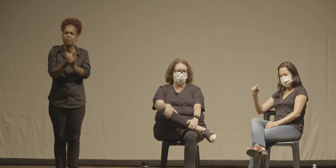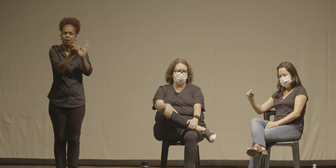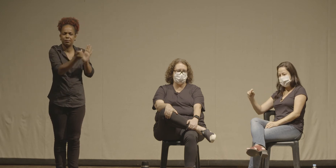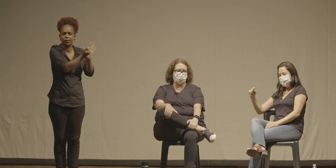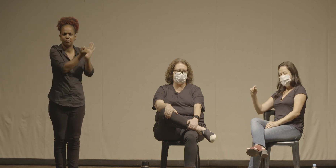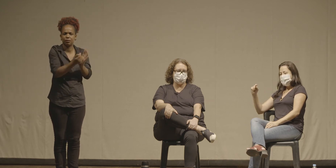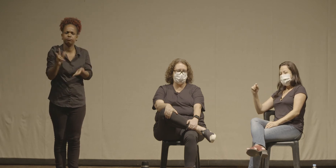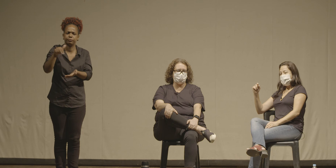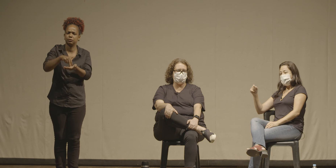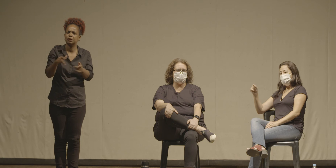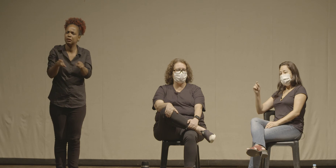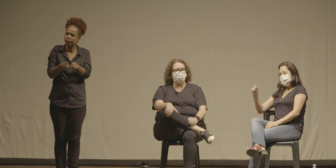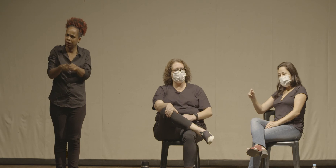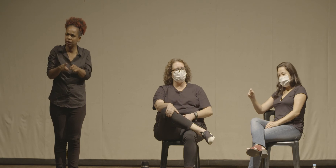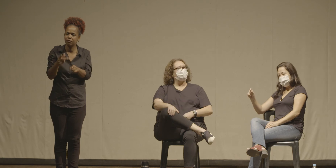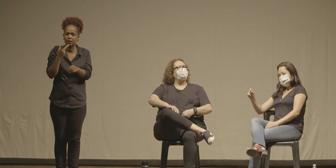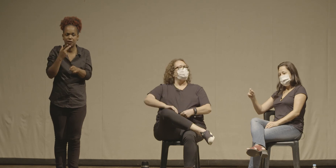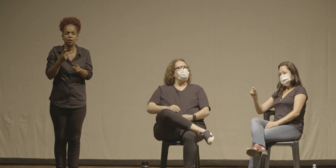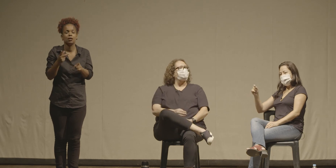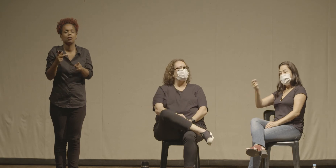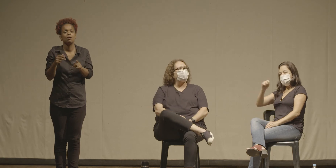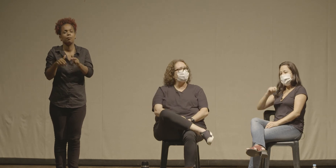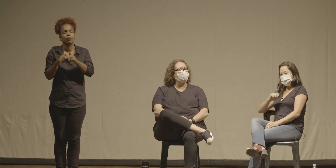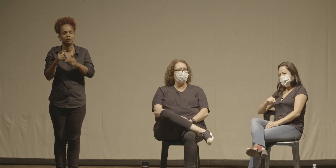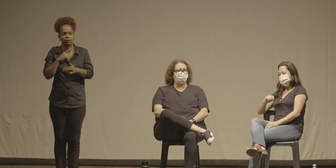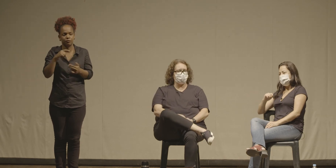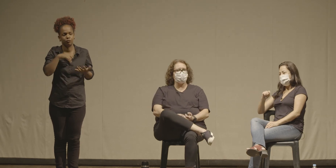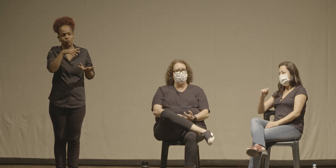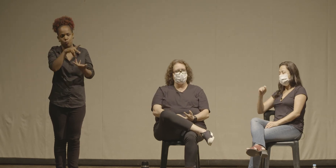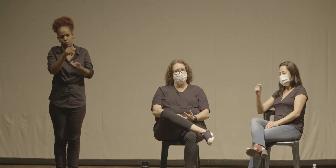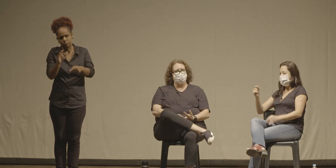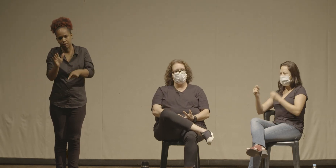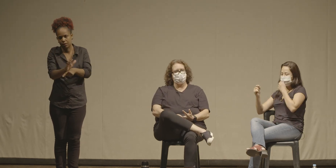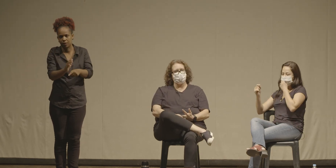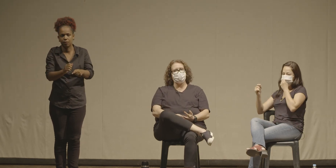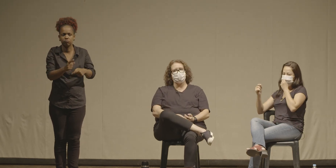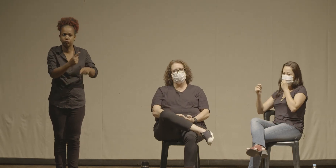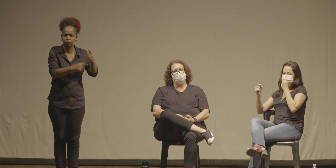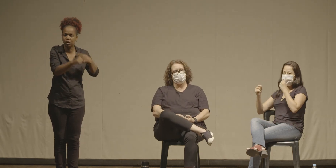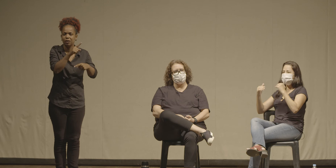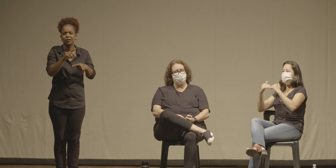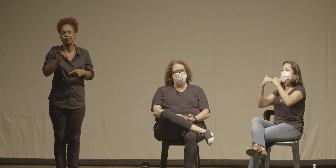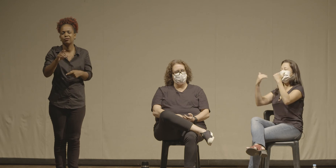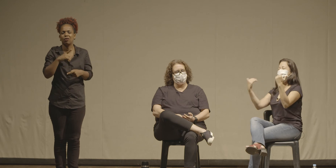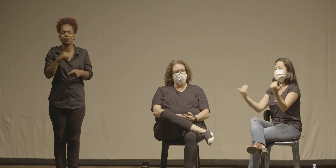se posicionar para o bem da humanidade e não só para o